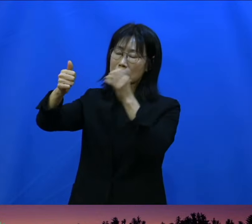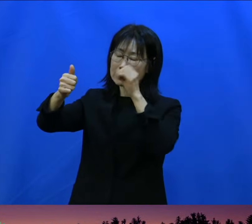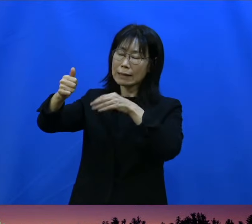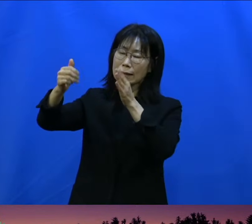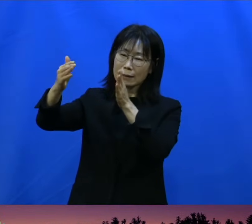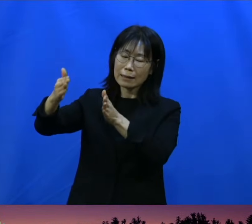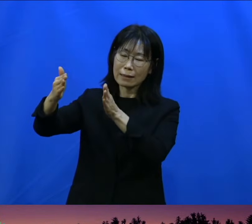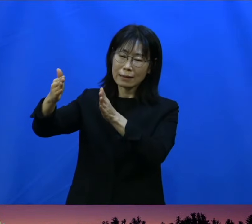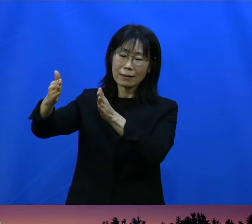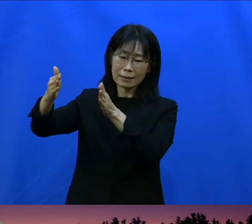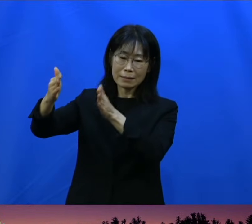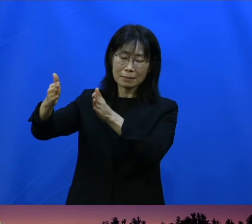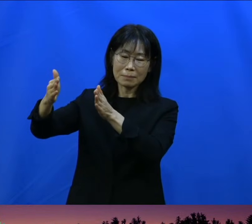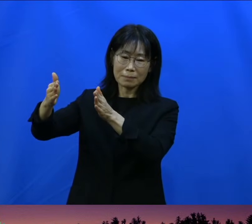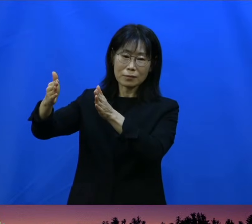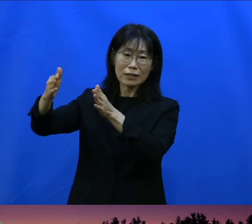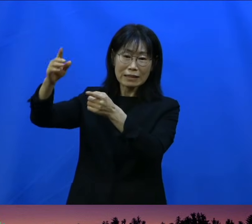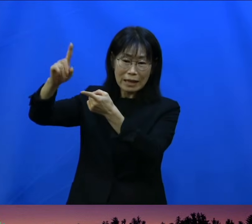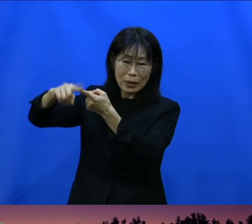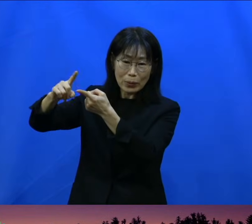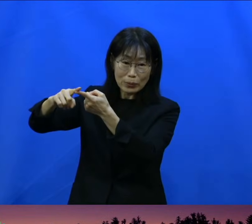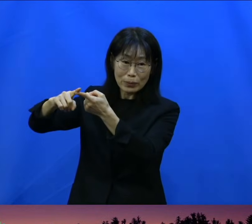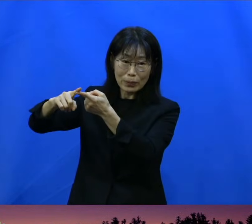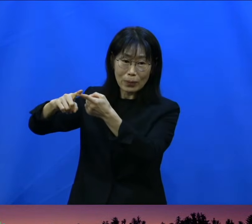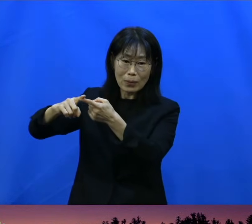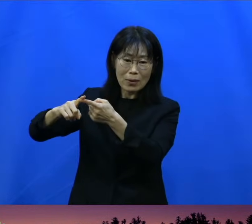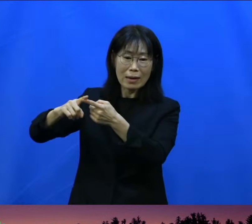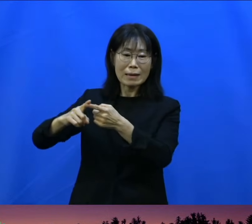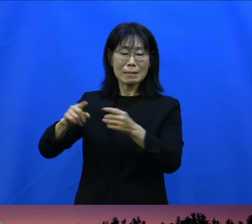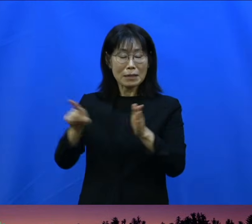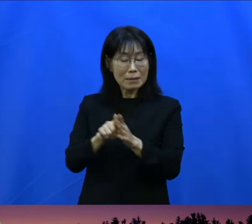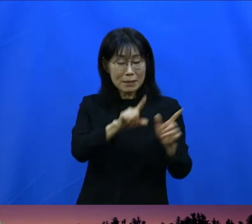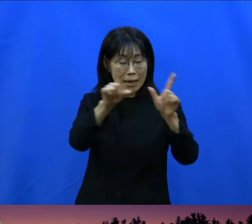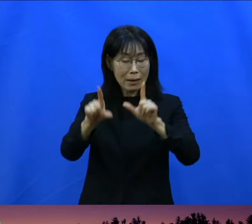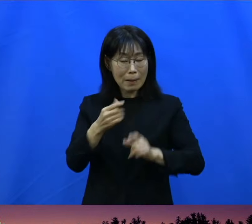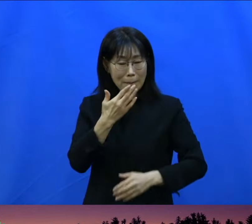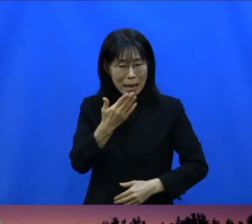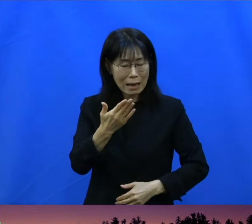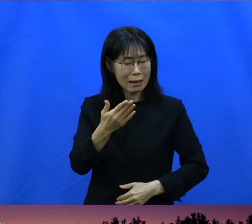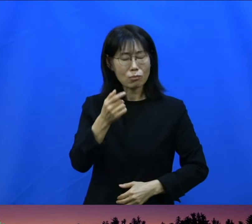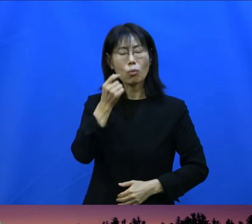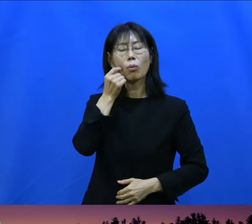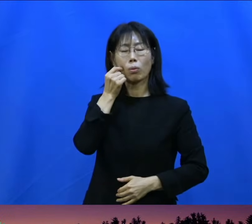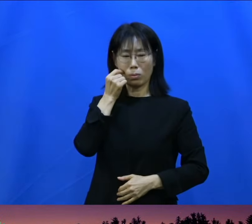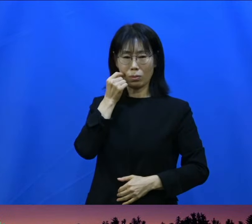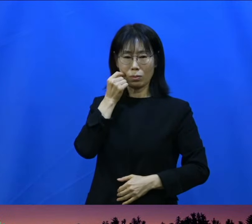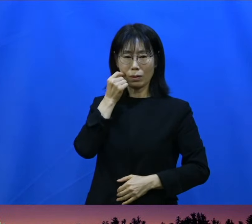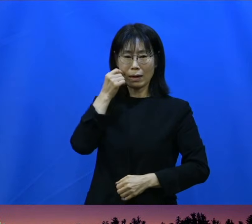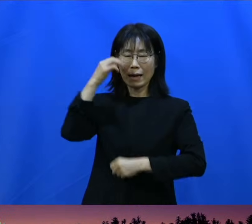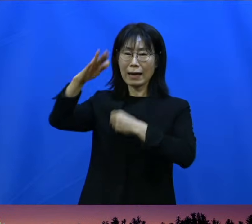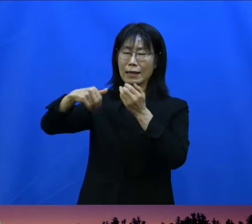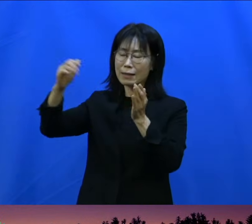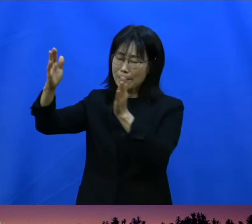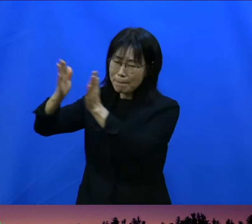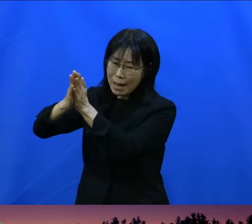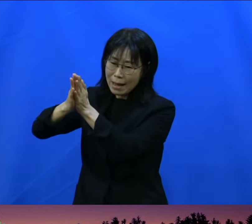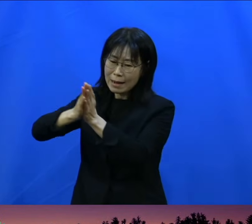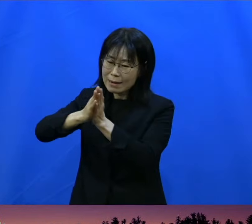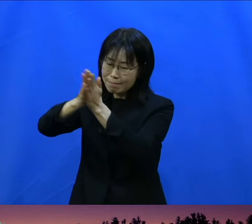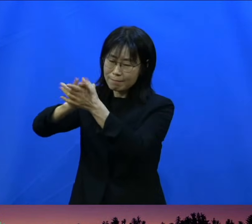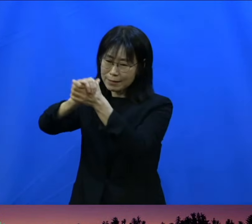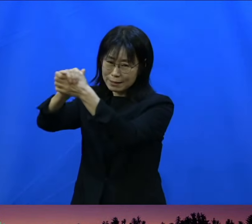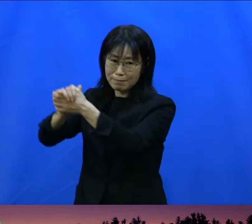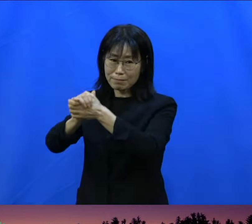그러나 여러분, 가까이 가면 거룩함이 요구되는 겁니다. 사랑의 관계는 민감한 거죠. 오늘 우리 시대의